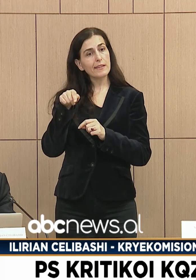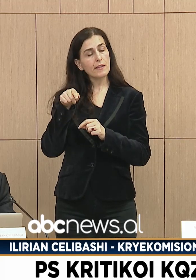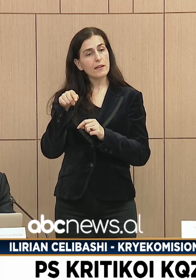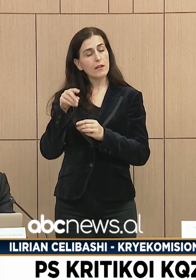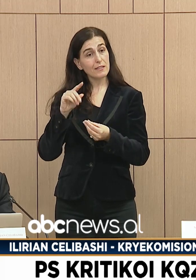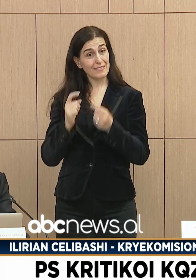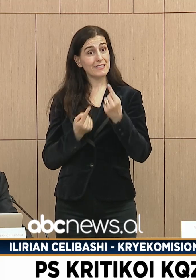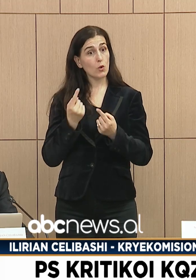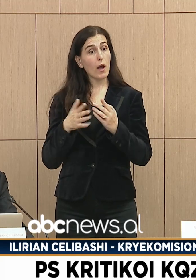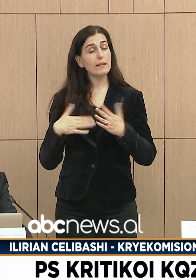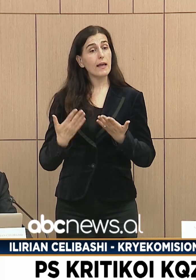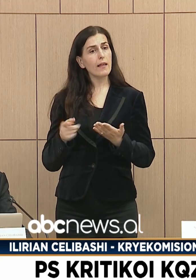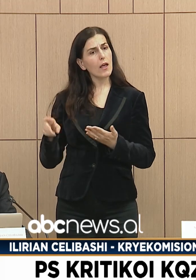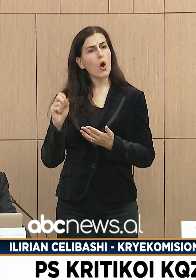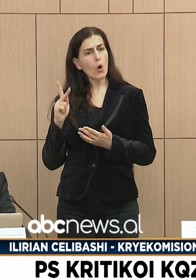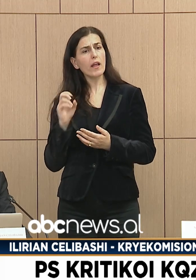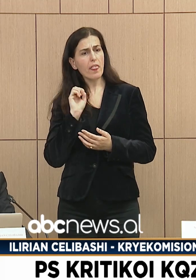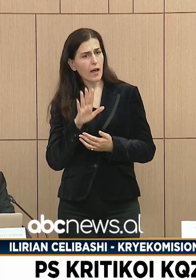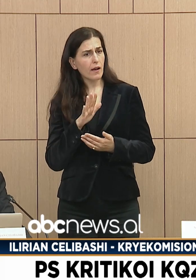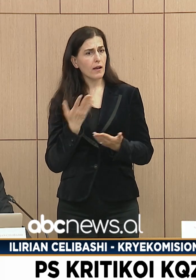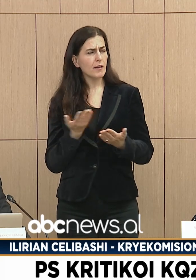këto raste?